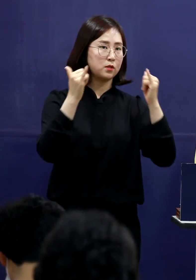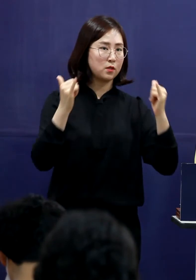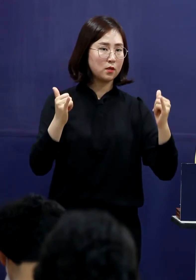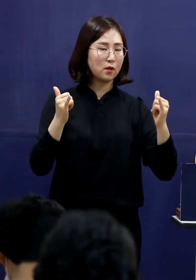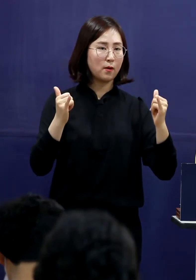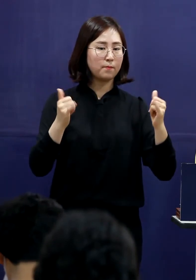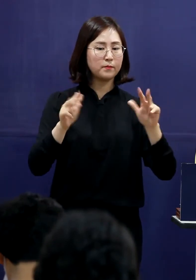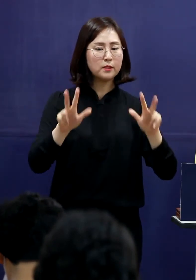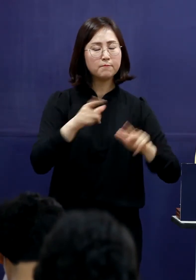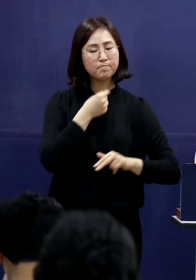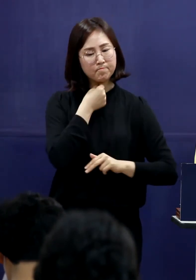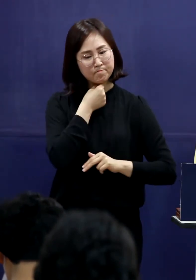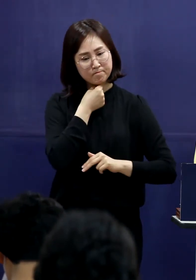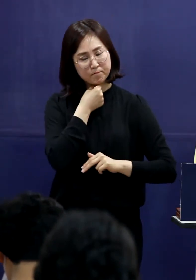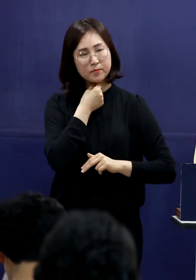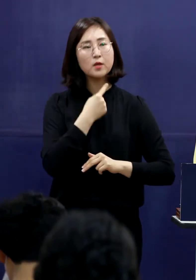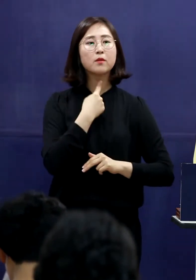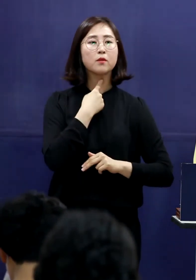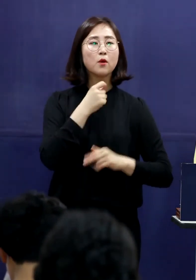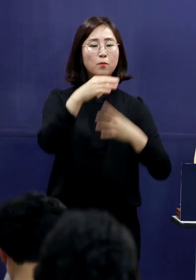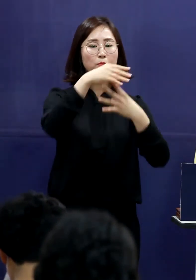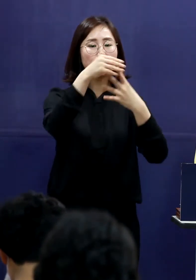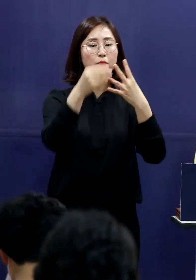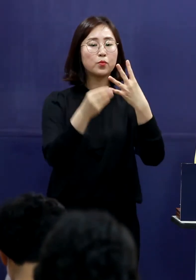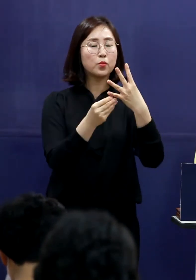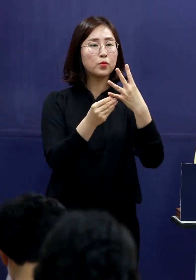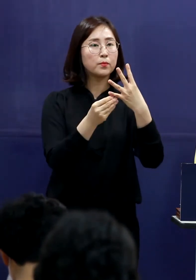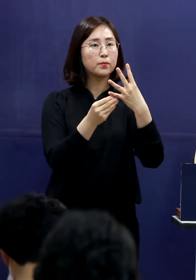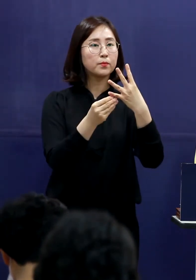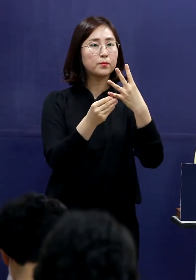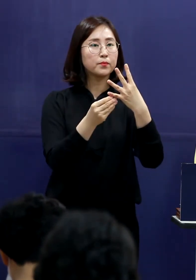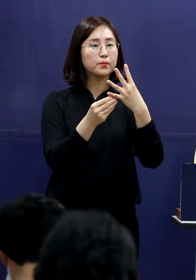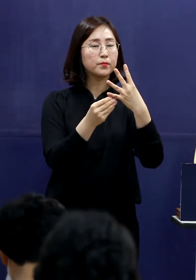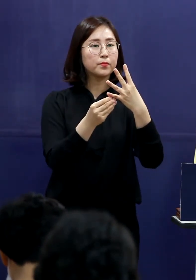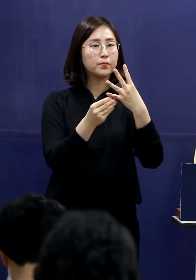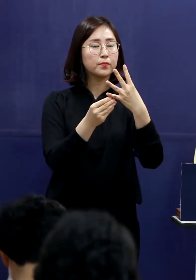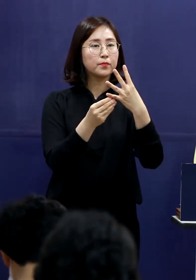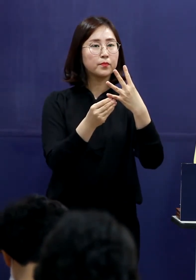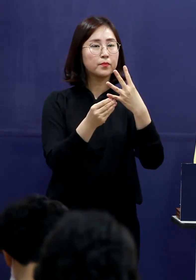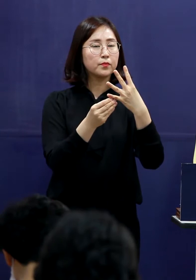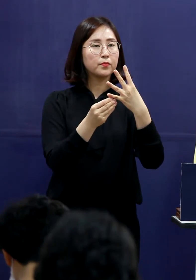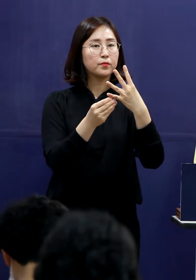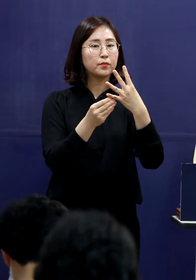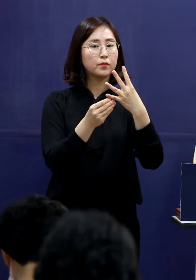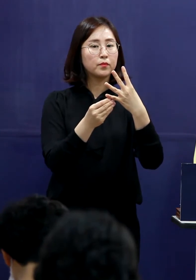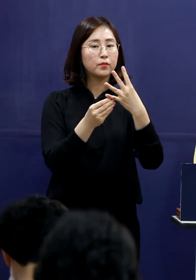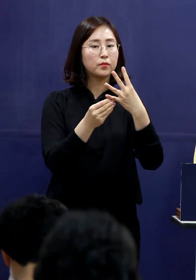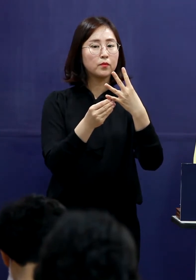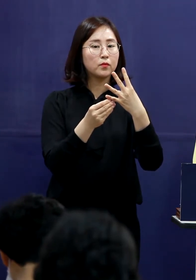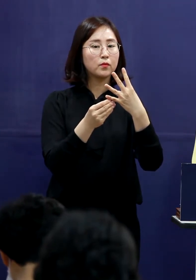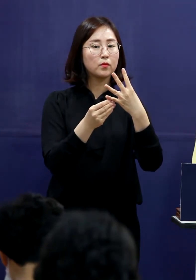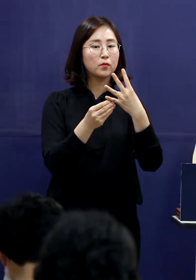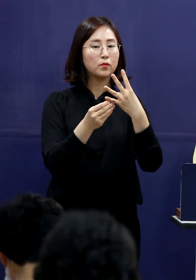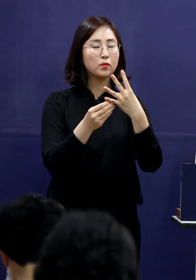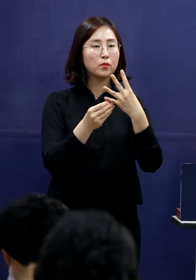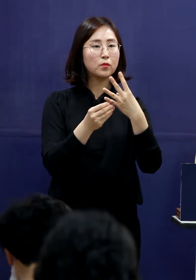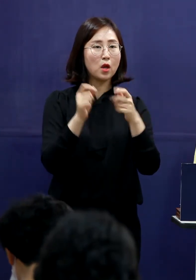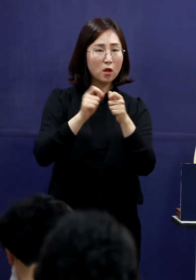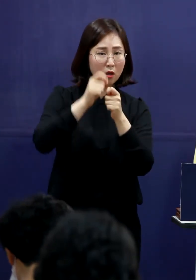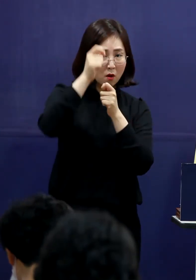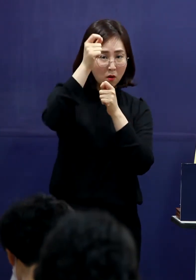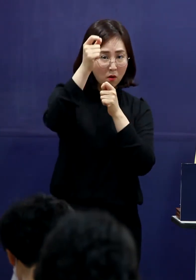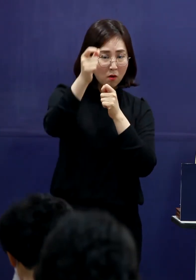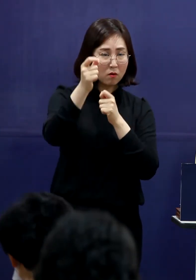희망해 왔던 그런 프로그램들이 이게 이제 지속 가능성 문제하고 이렇게